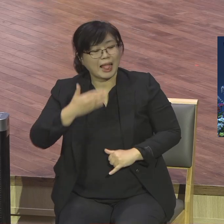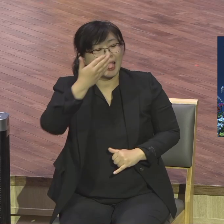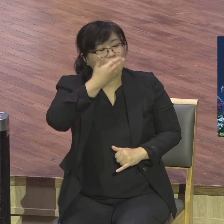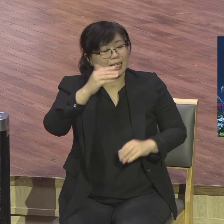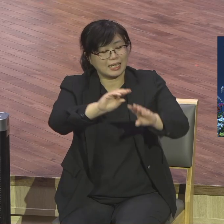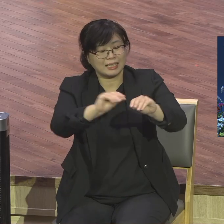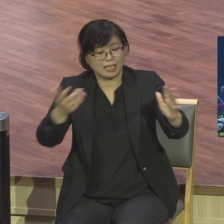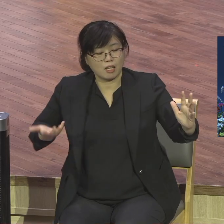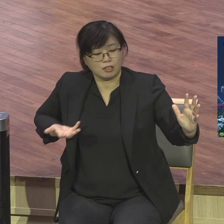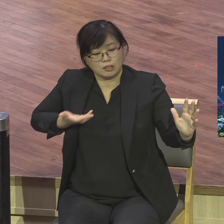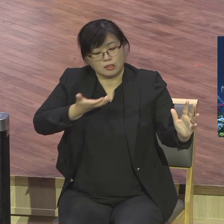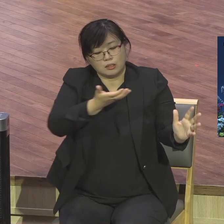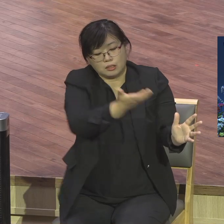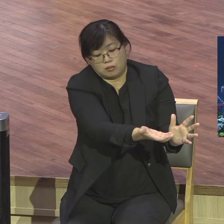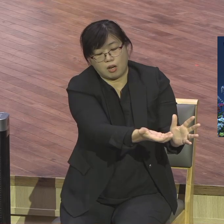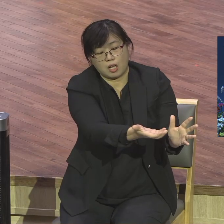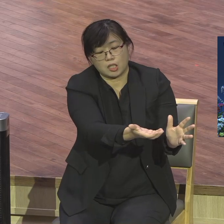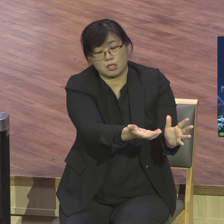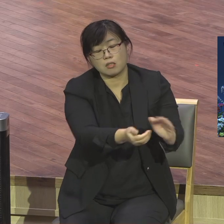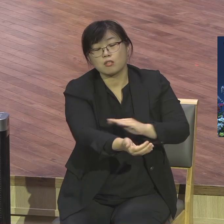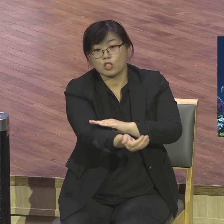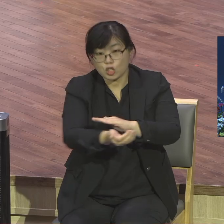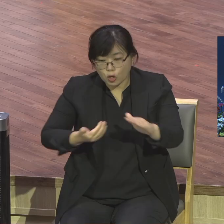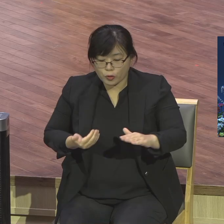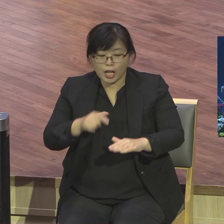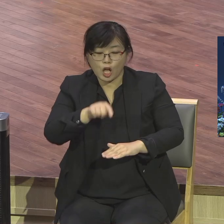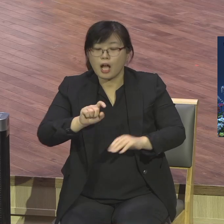이제 살 것이냐에 대해서 말씀하고 있는 거예요 지금.